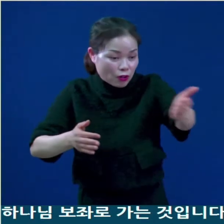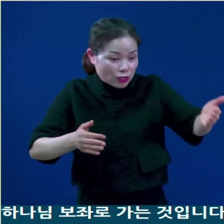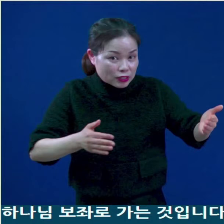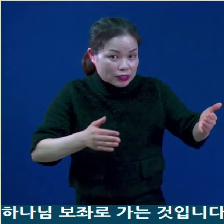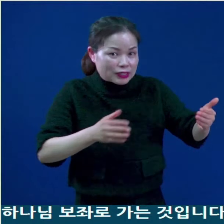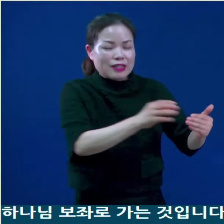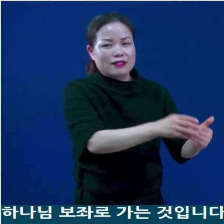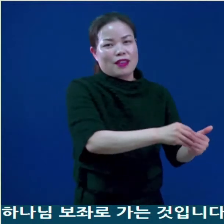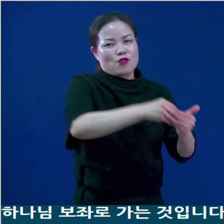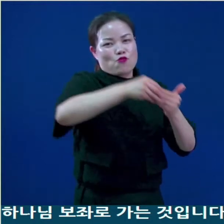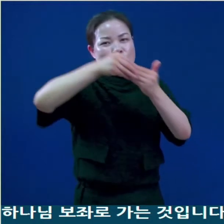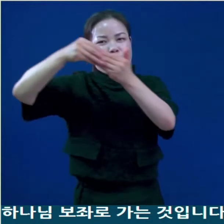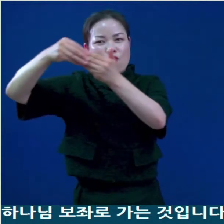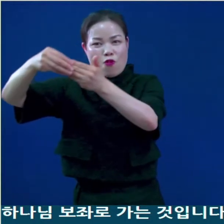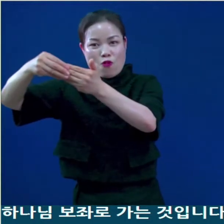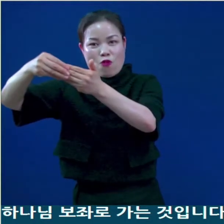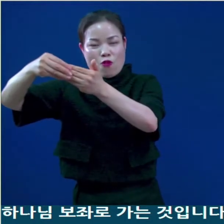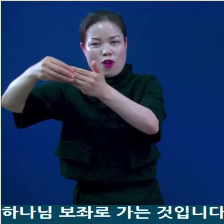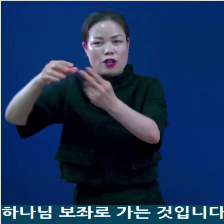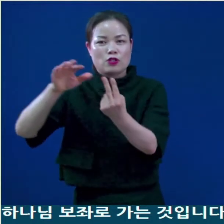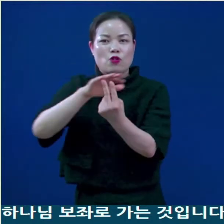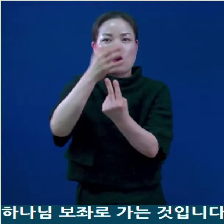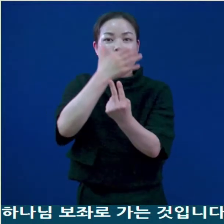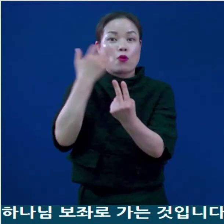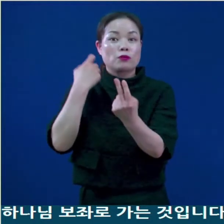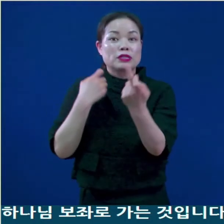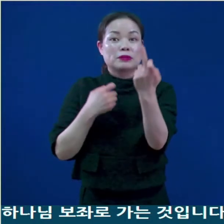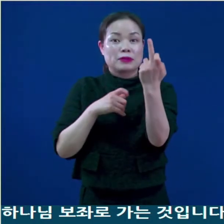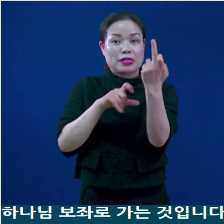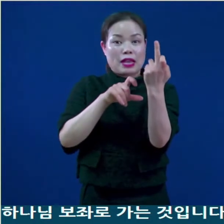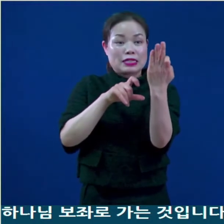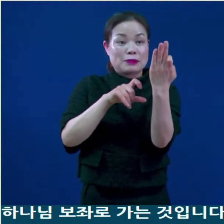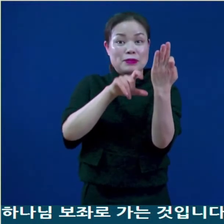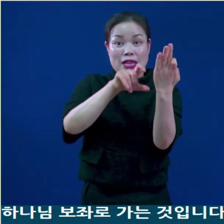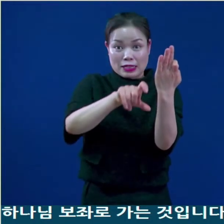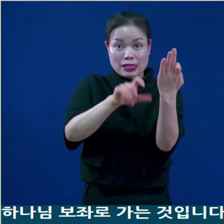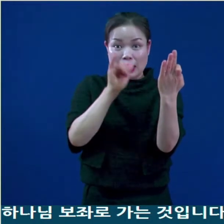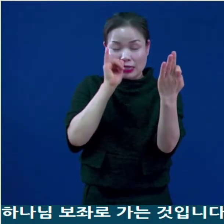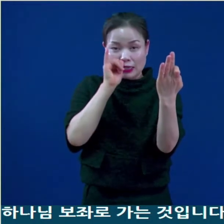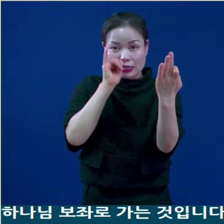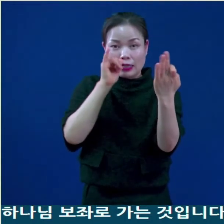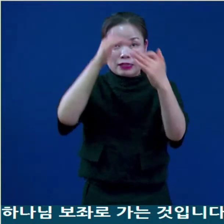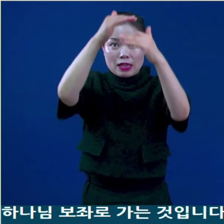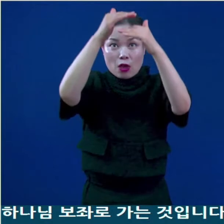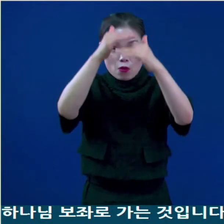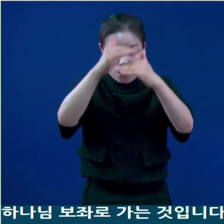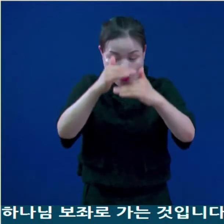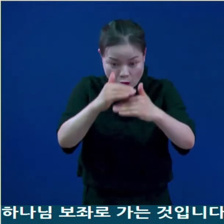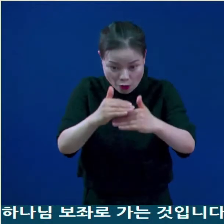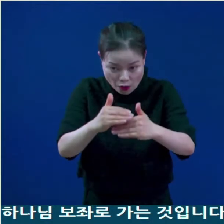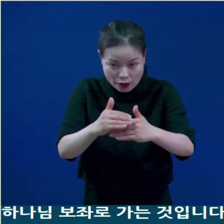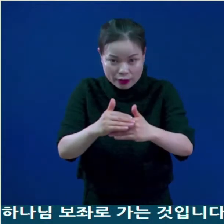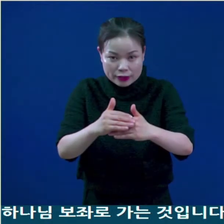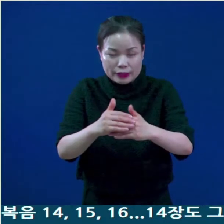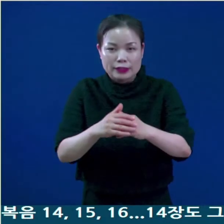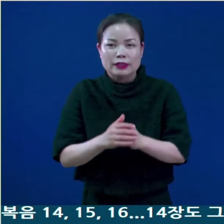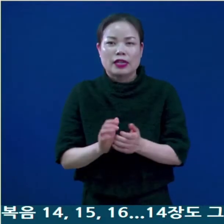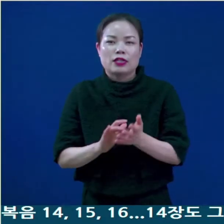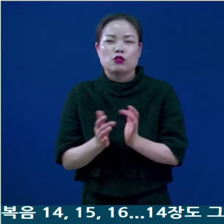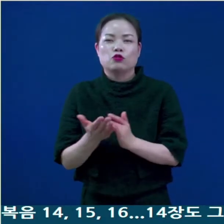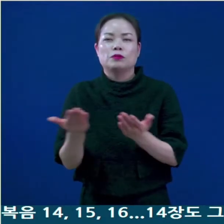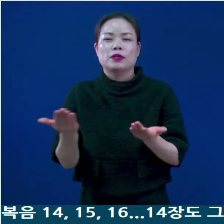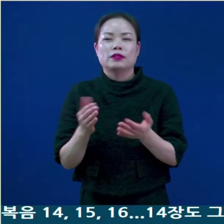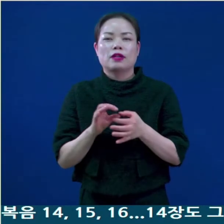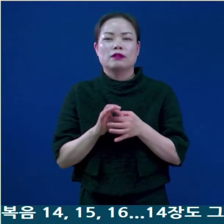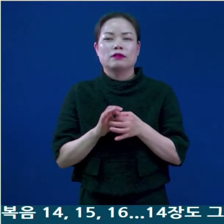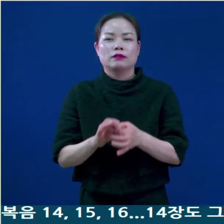그리로 데리고 간다. 요한복음 14장이잖아요. 얘기가 이렇게 다 차근차근 이 예수님의 사역을